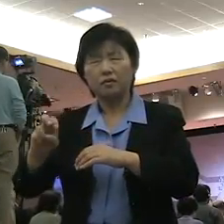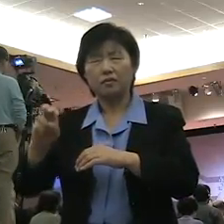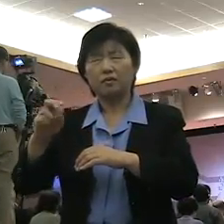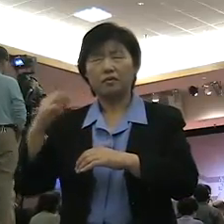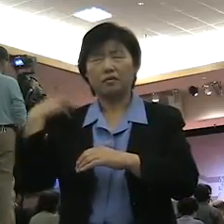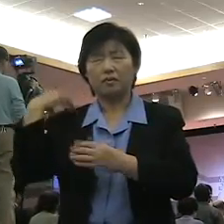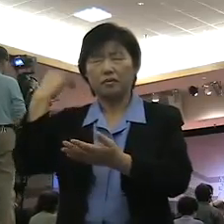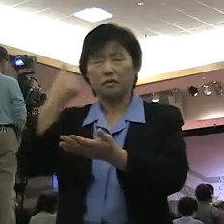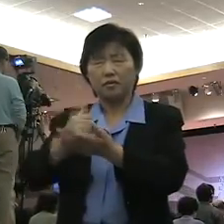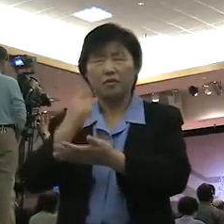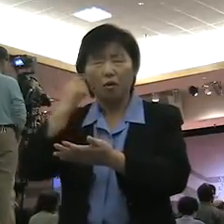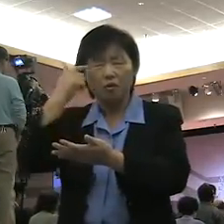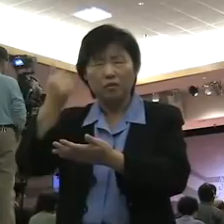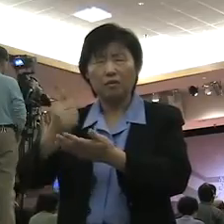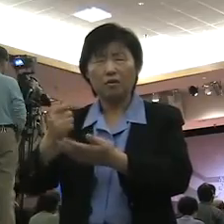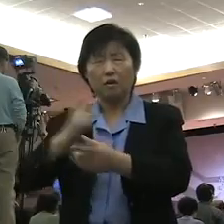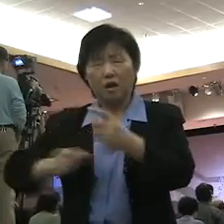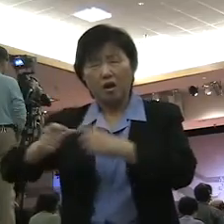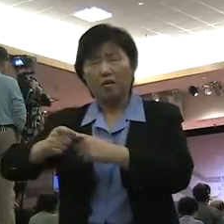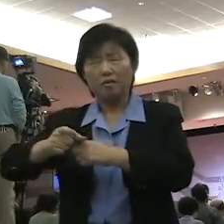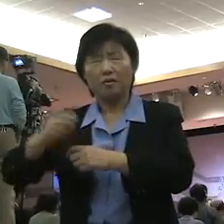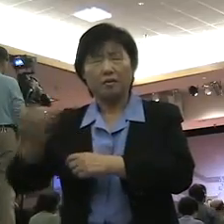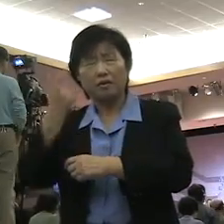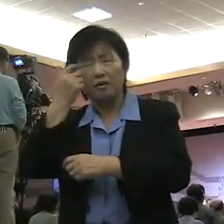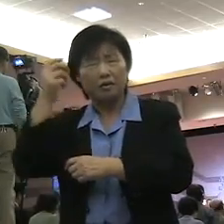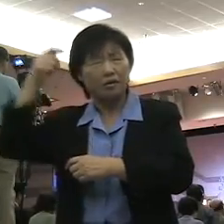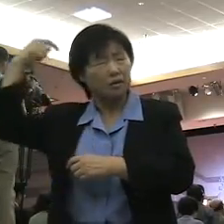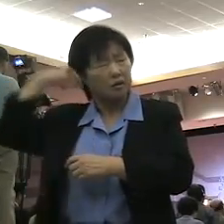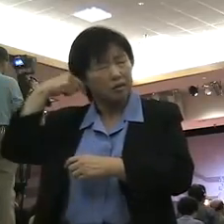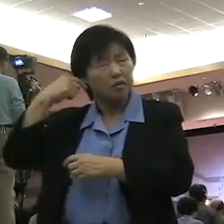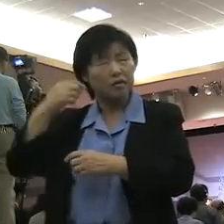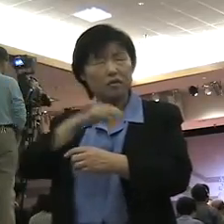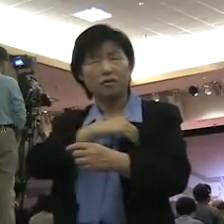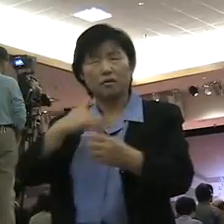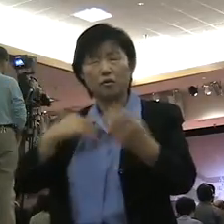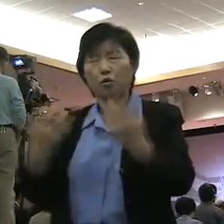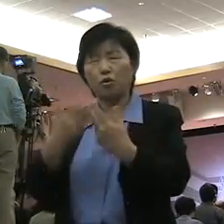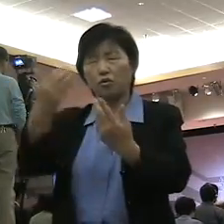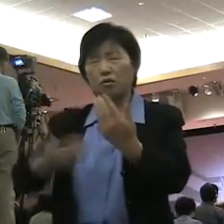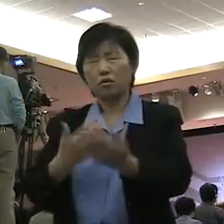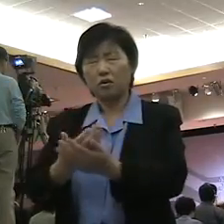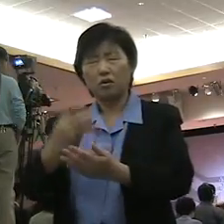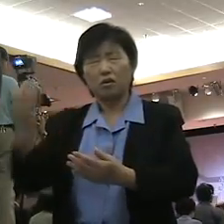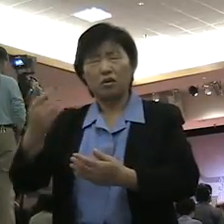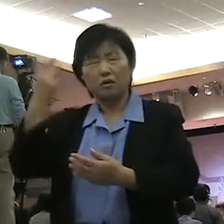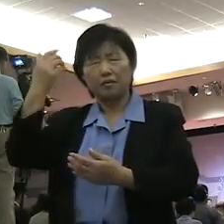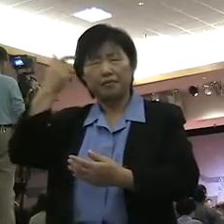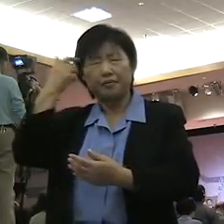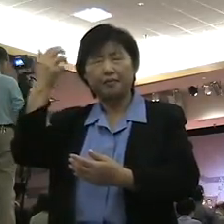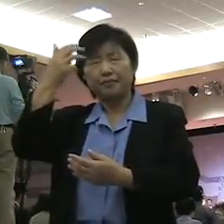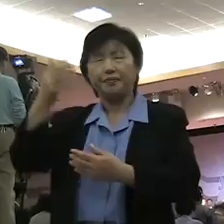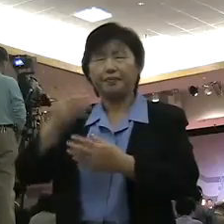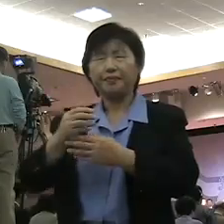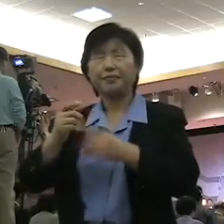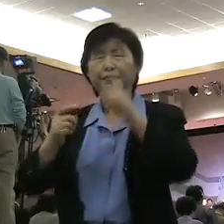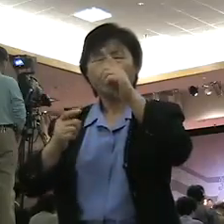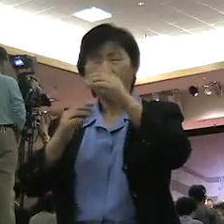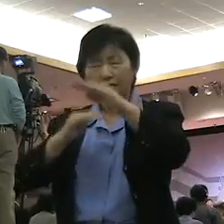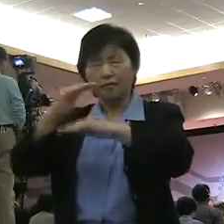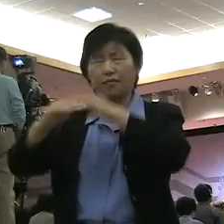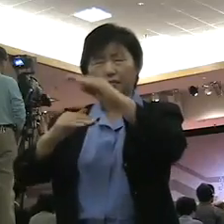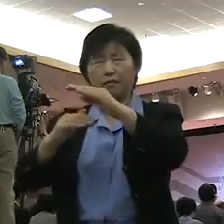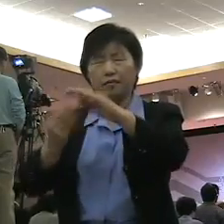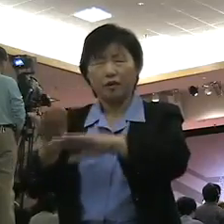목사님에게 갑절의 영감으로 채워 주옵소서. 그래야 우리의 영적인 지경이 한 단계 업그레이드 되는 시간이 되게